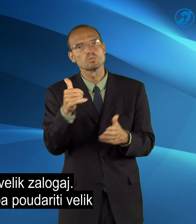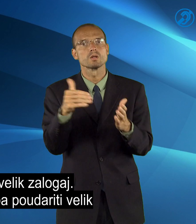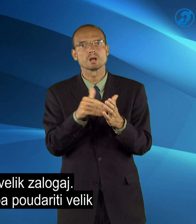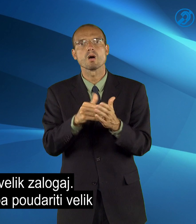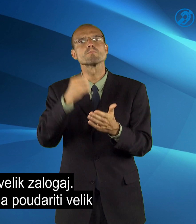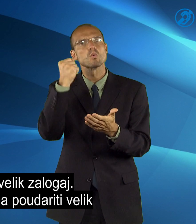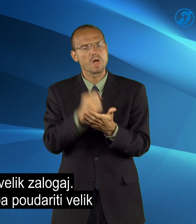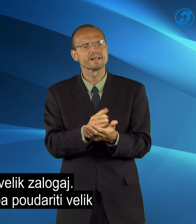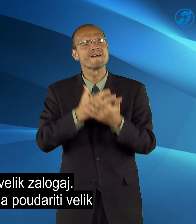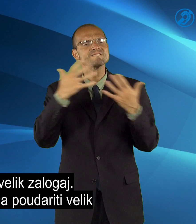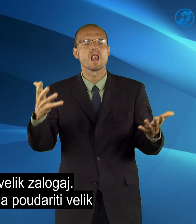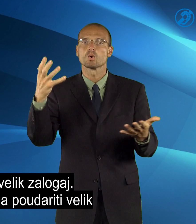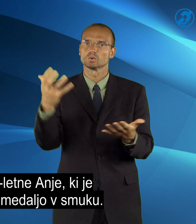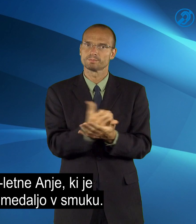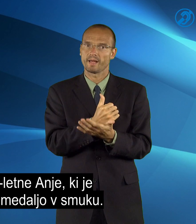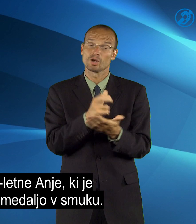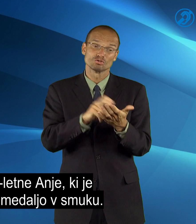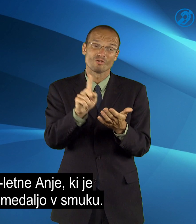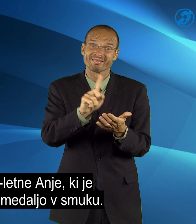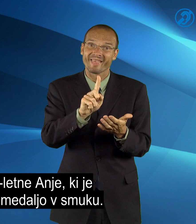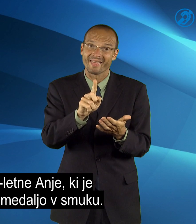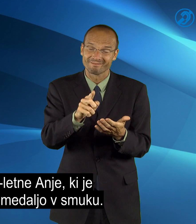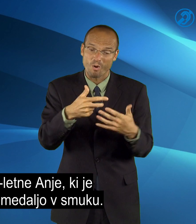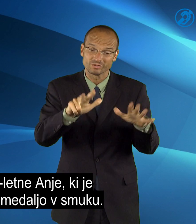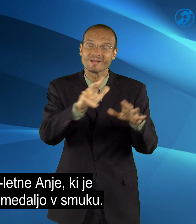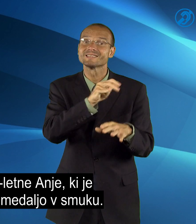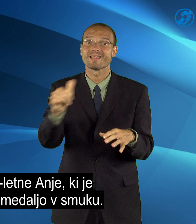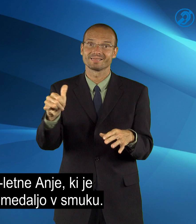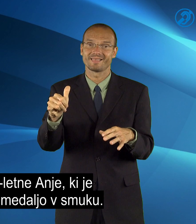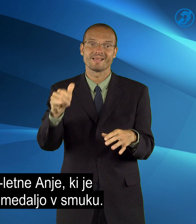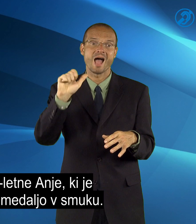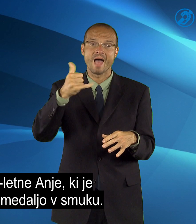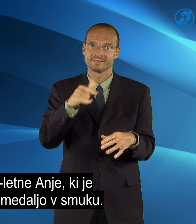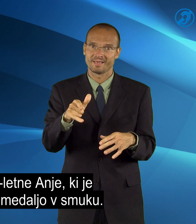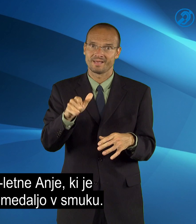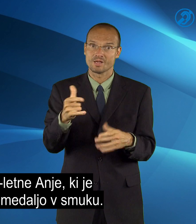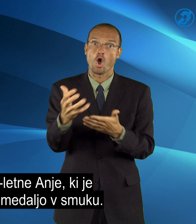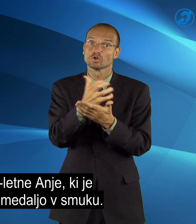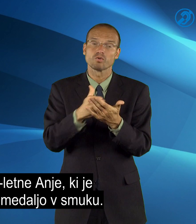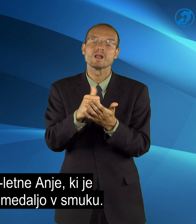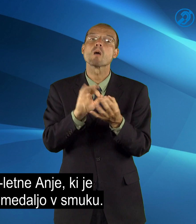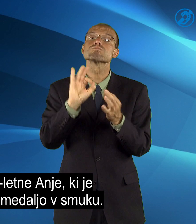Ponovno je treba poudariti velik uspeh še ne 18-letne Anje, ki je osvojila bronasto medaljo v